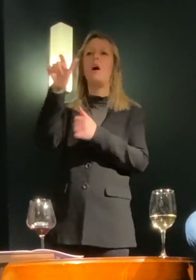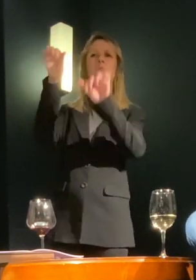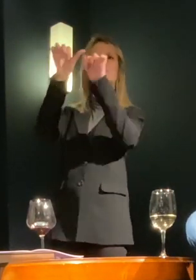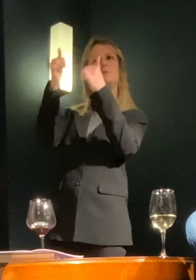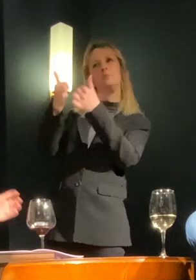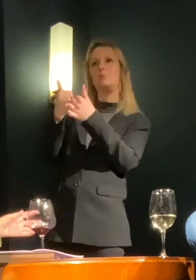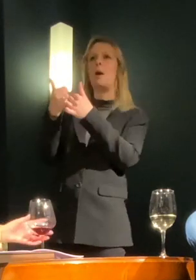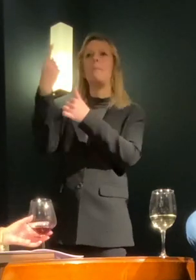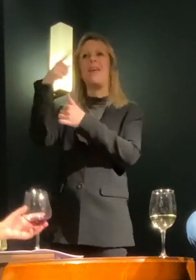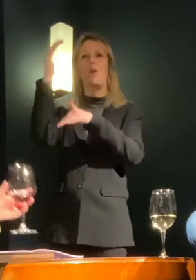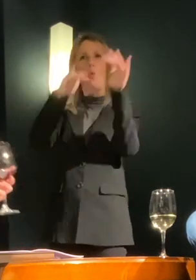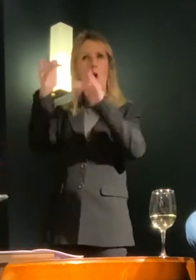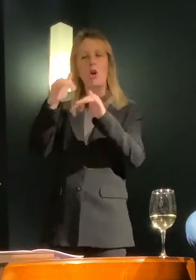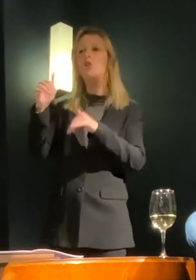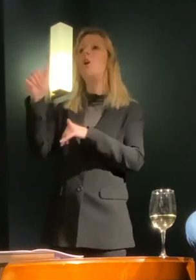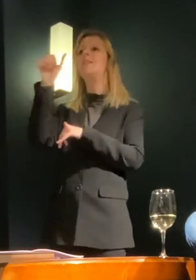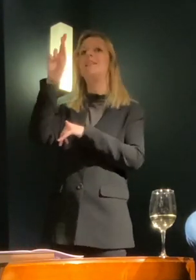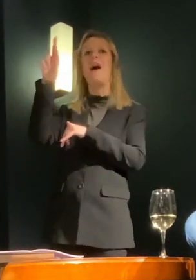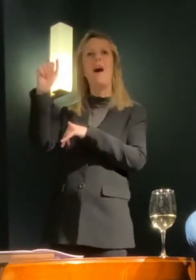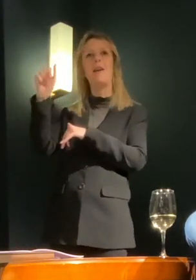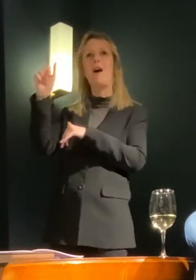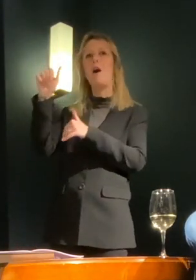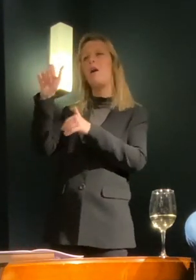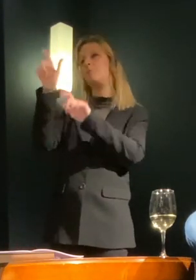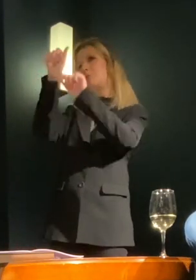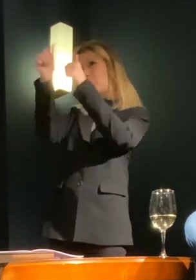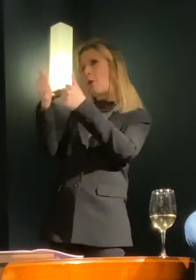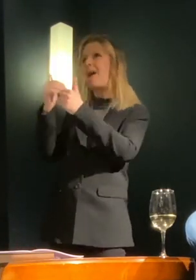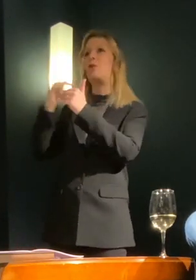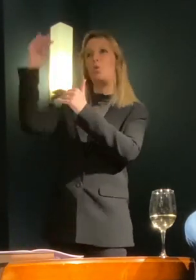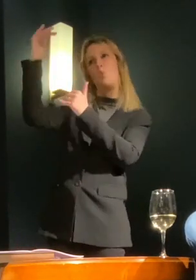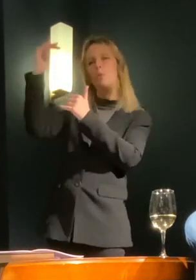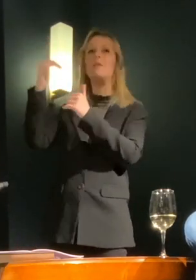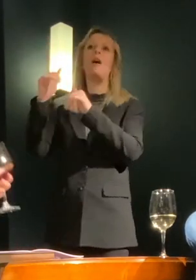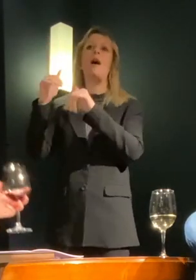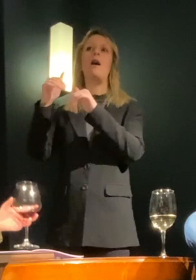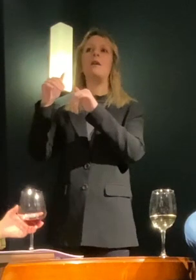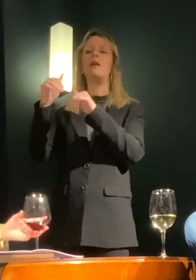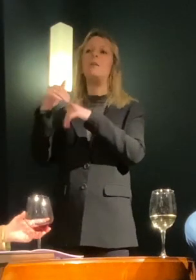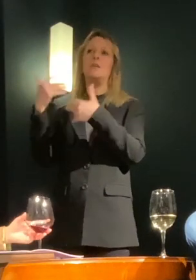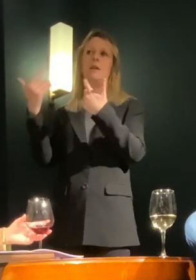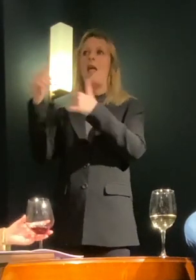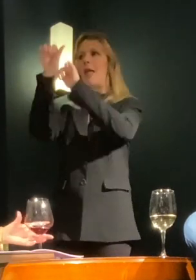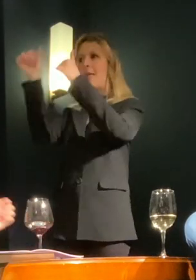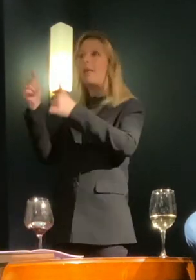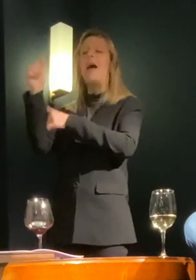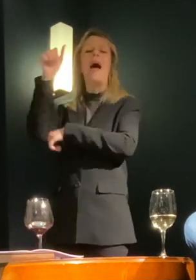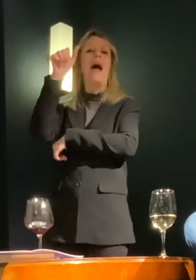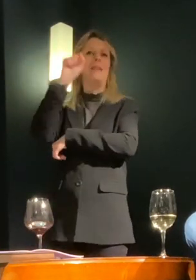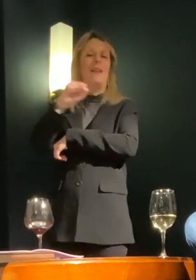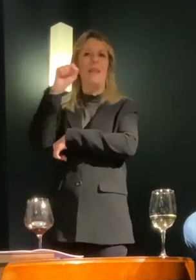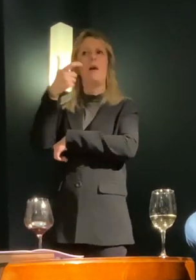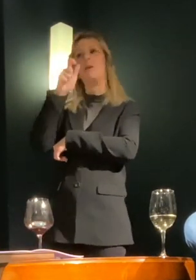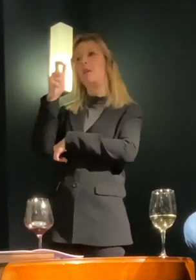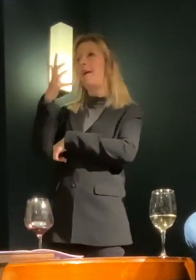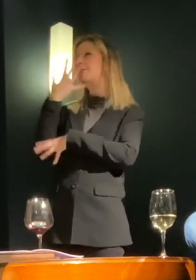diciamo, è già adulta anche se ha la stessa età, Andrea è un modello perché è affascinante, è seducente, è acculturato, eccetera. Sono